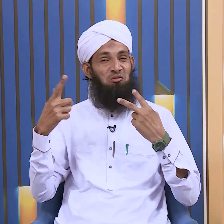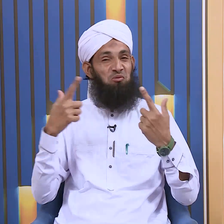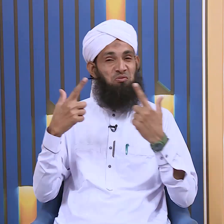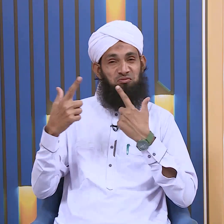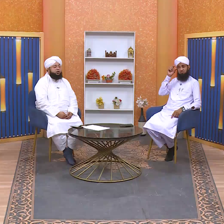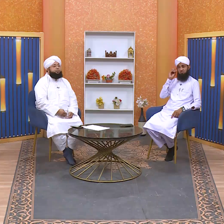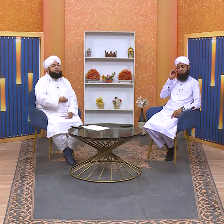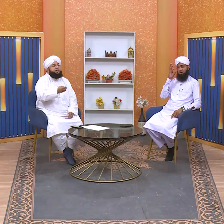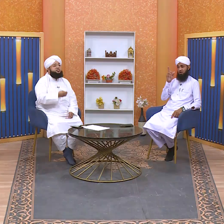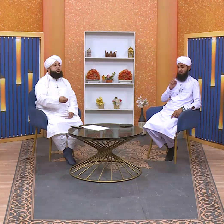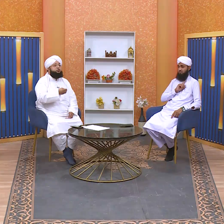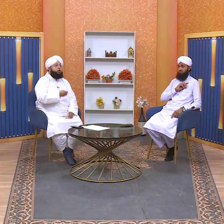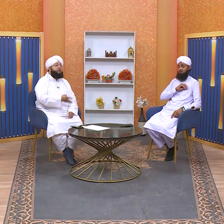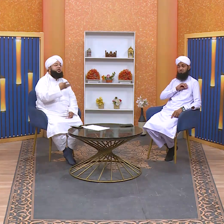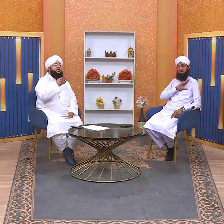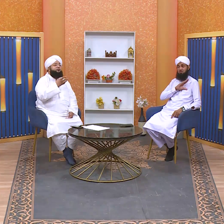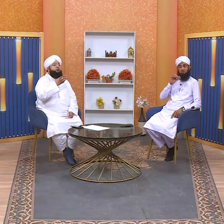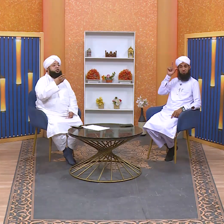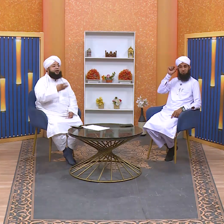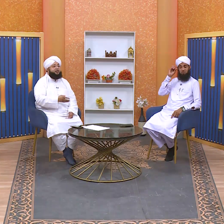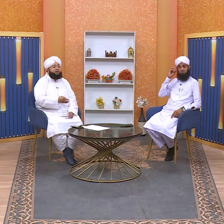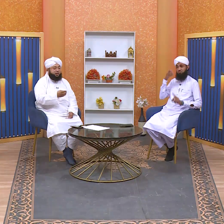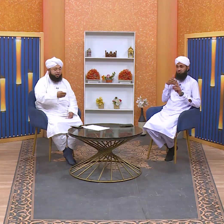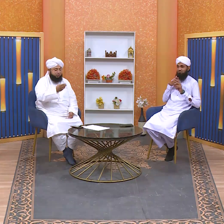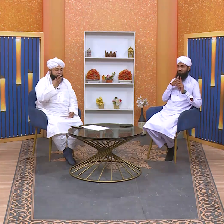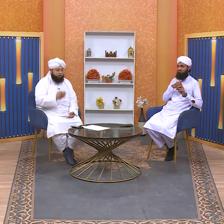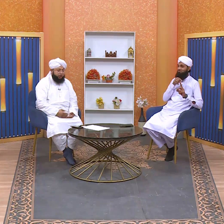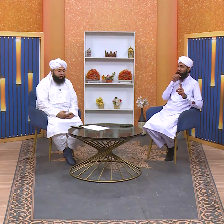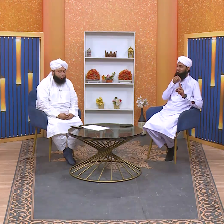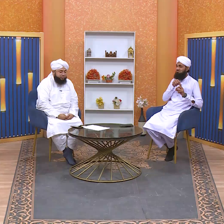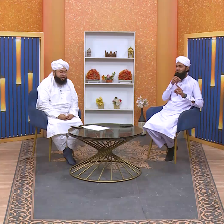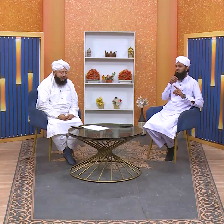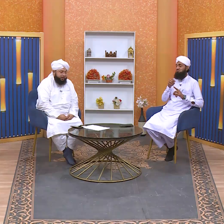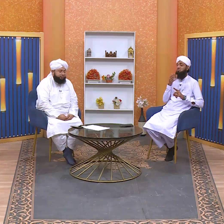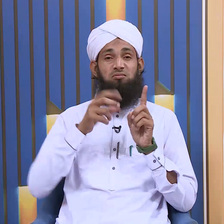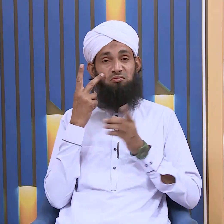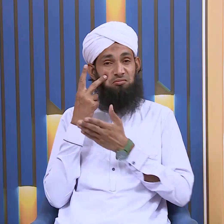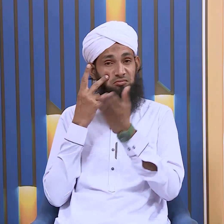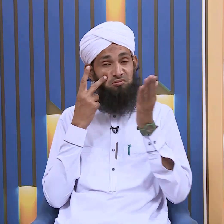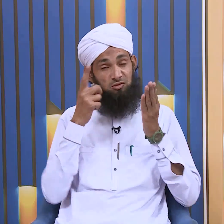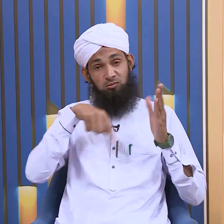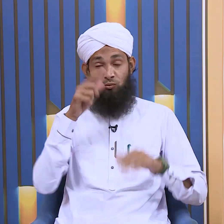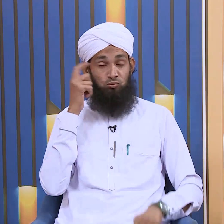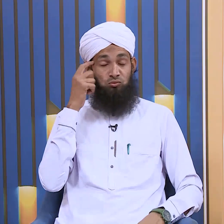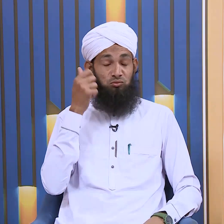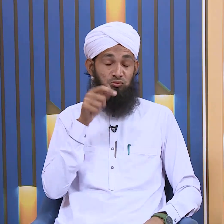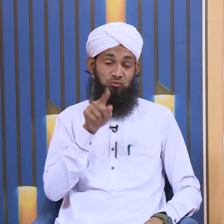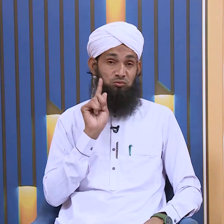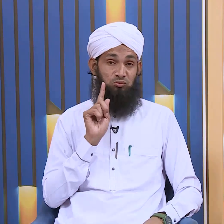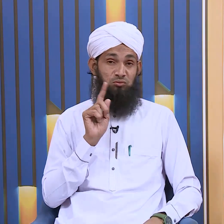کرے، اپنی عزت و شہرت کے لیے وہ عبادت کرے، تو یہ حب جاہ ہے۔ یاد رکھیے، حب جاہ